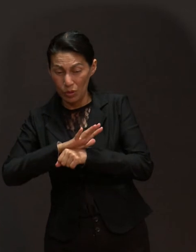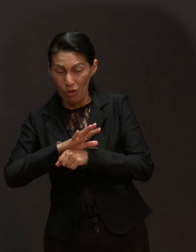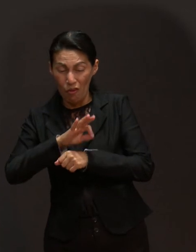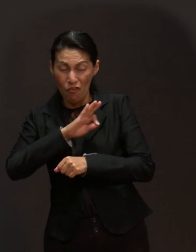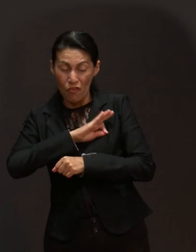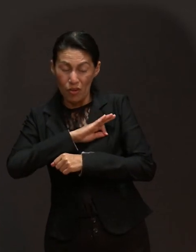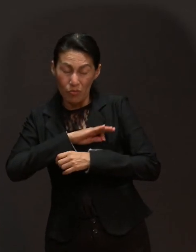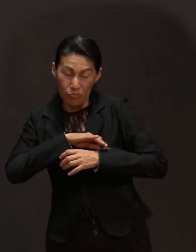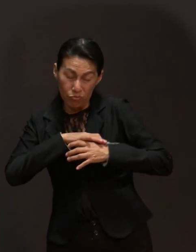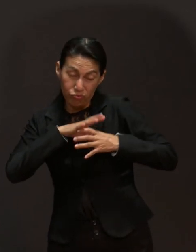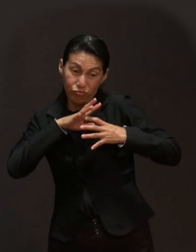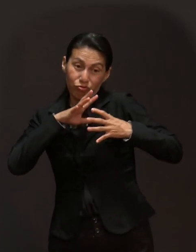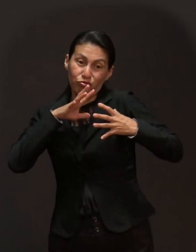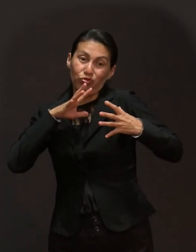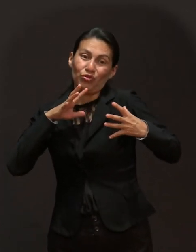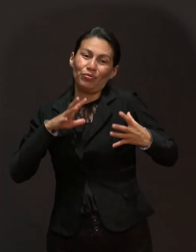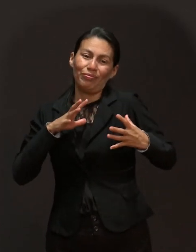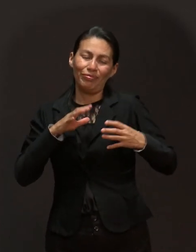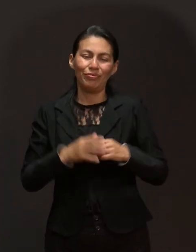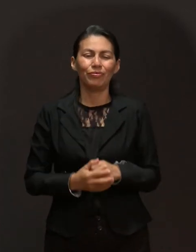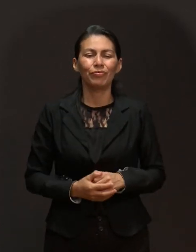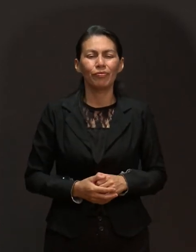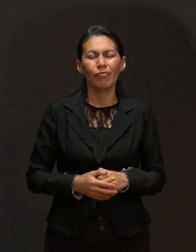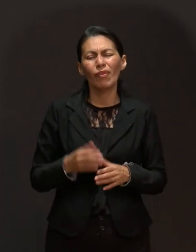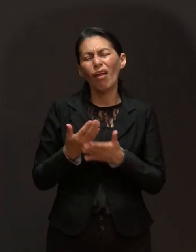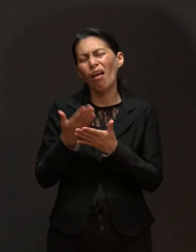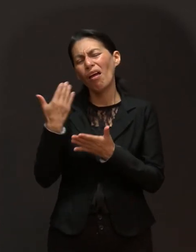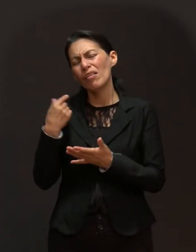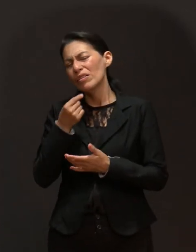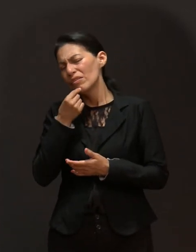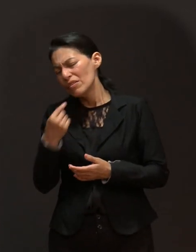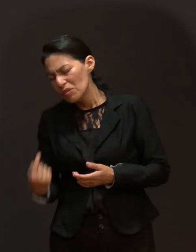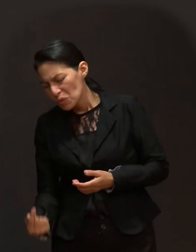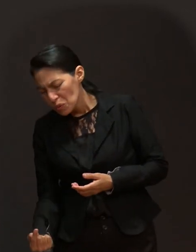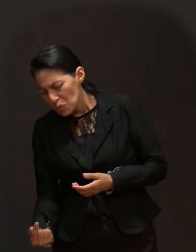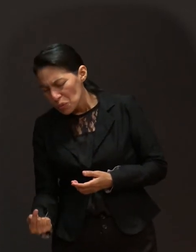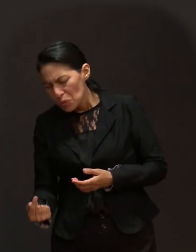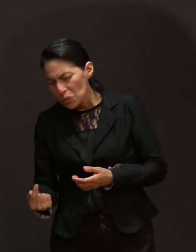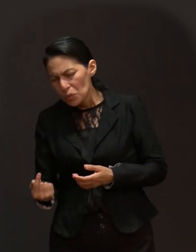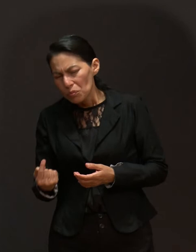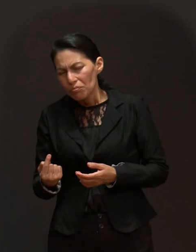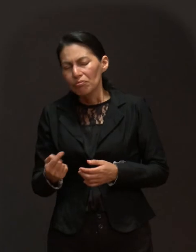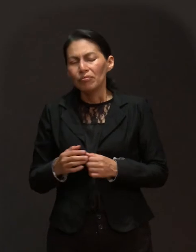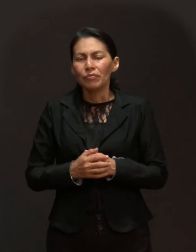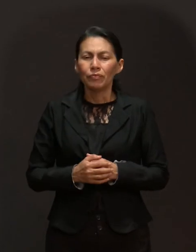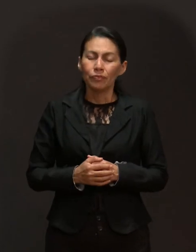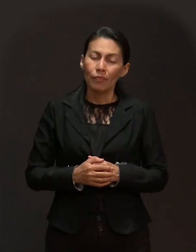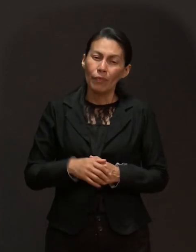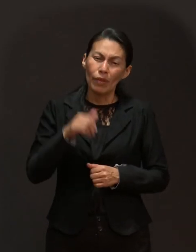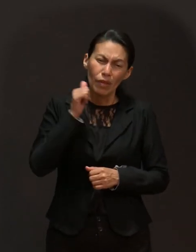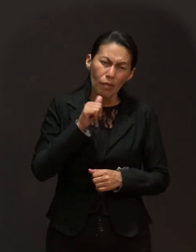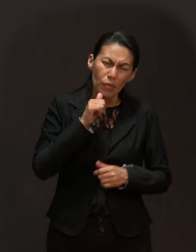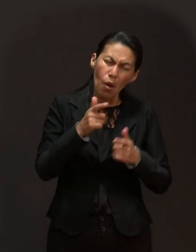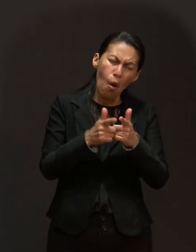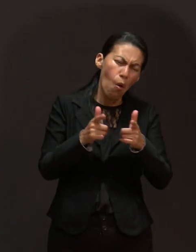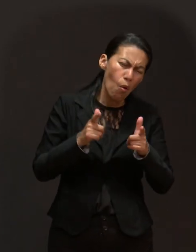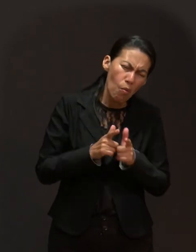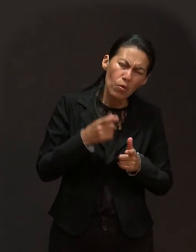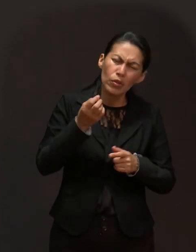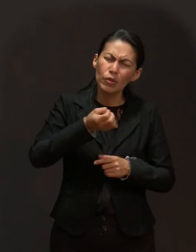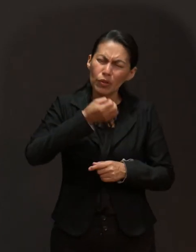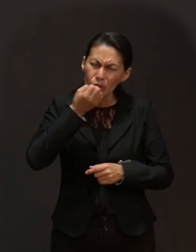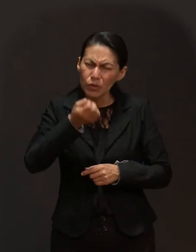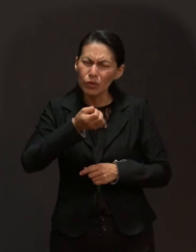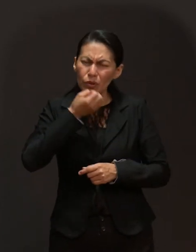me revivió la fe como le decía siempre desde chiquita con mi mamá mi mamá siempre hace grupos de